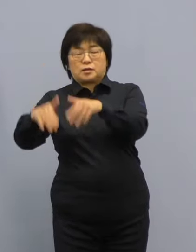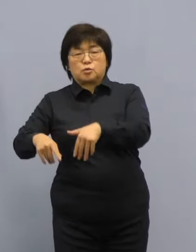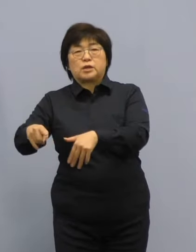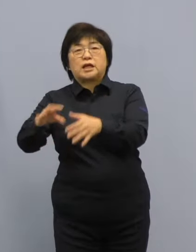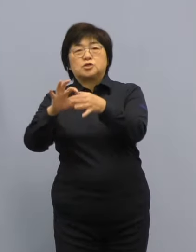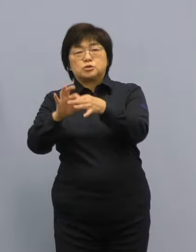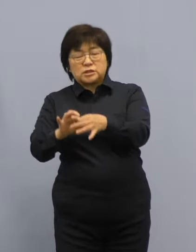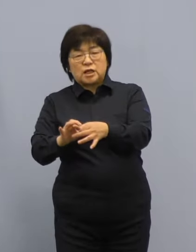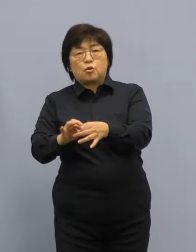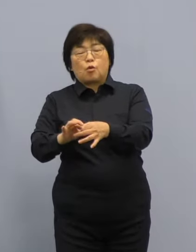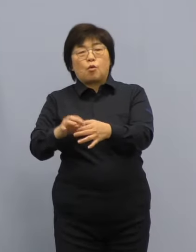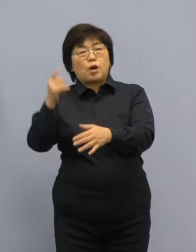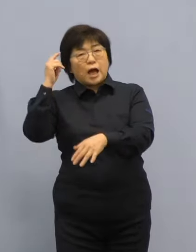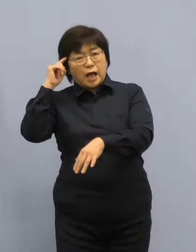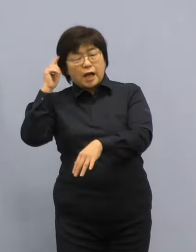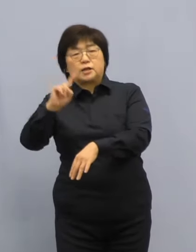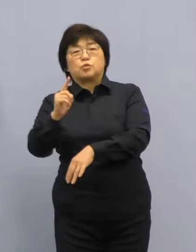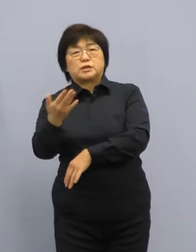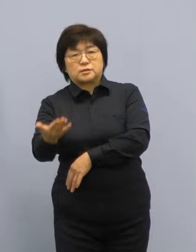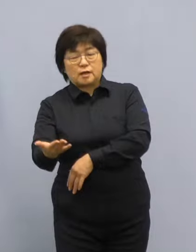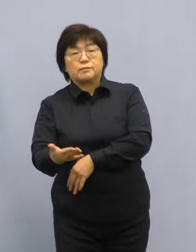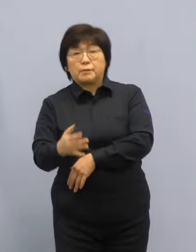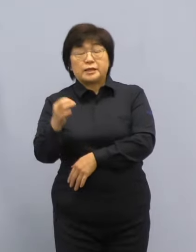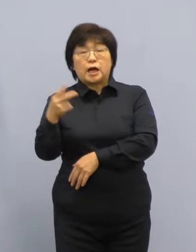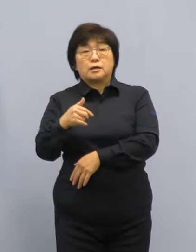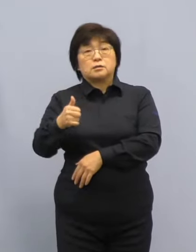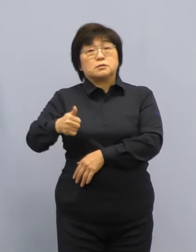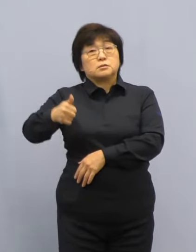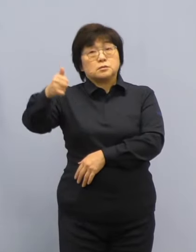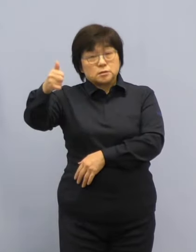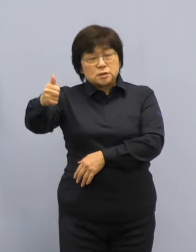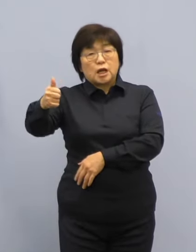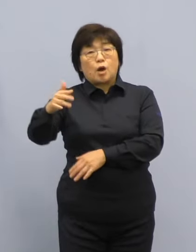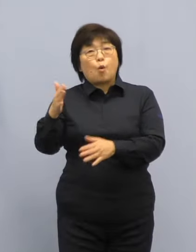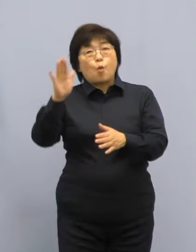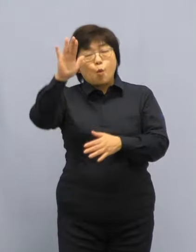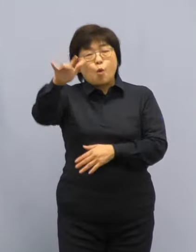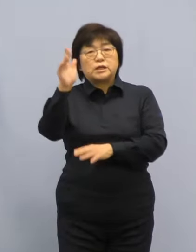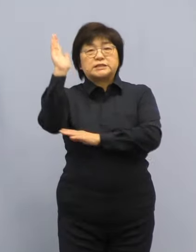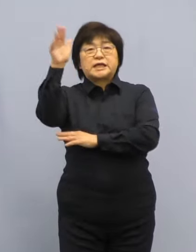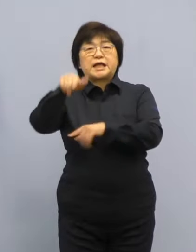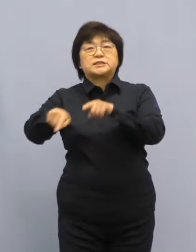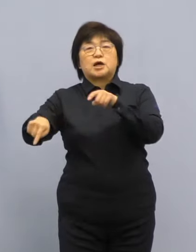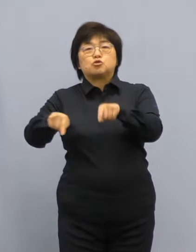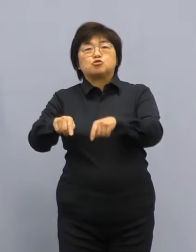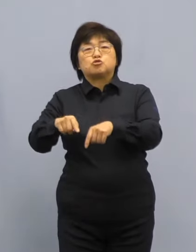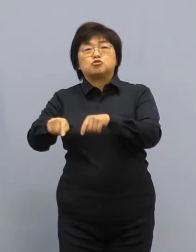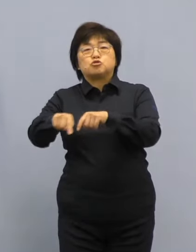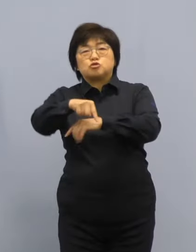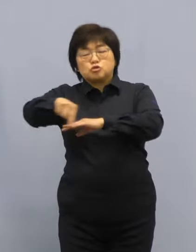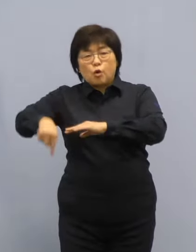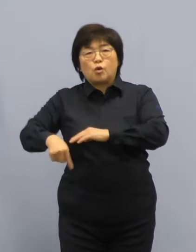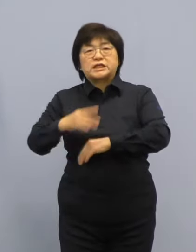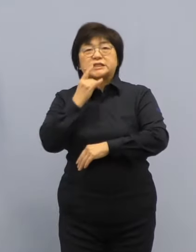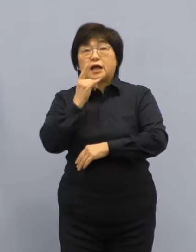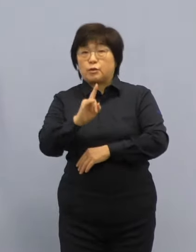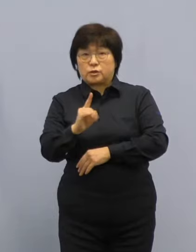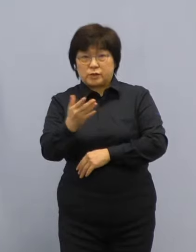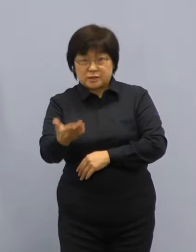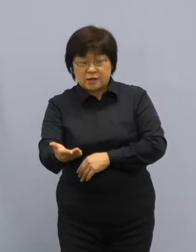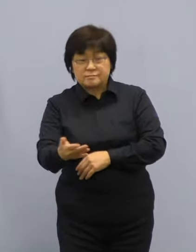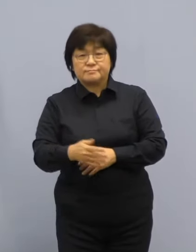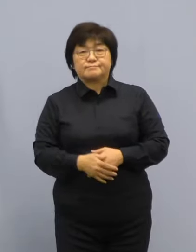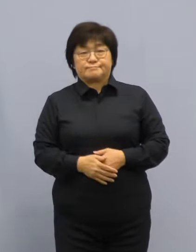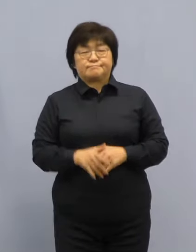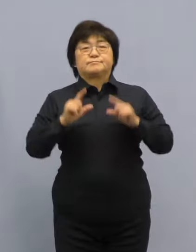ください。あとすみません、当選された金子さんに政策面で特に何を期待されるかというのも併せて教えてください。 はい、分かりました。